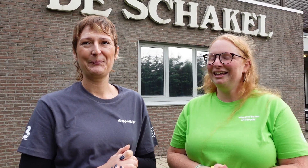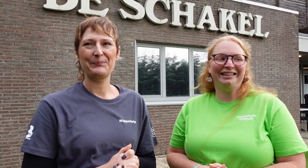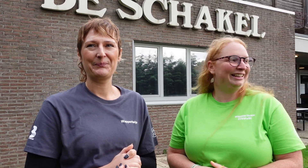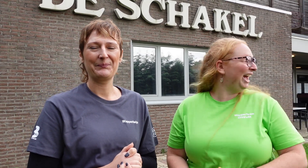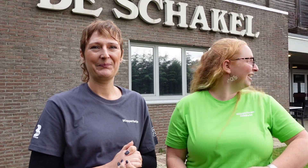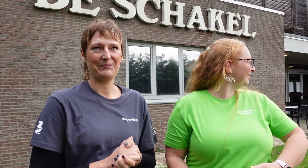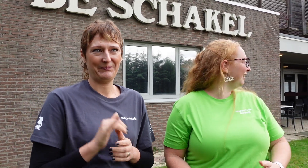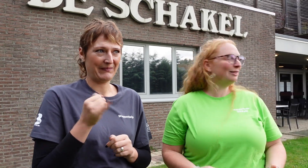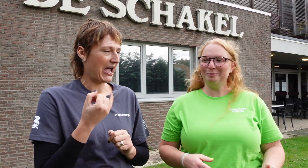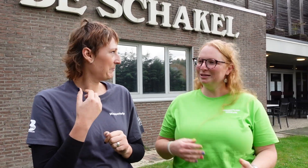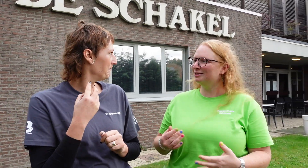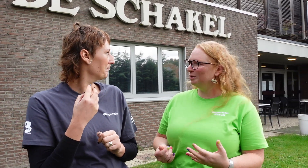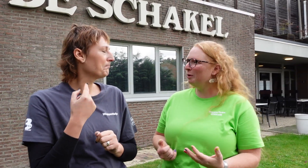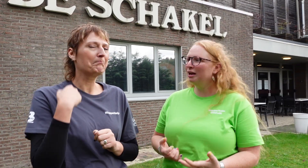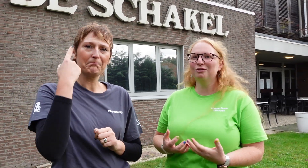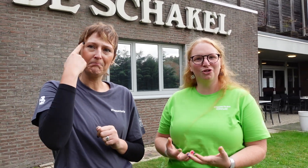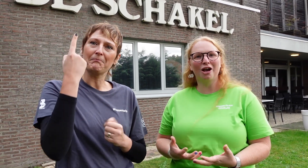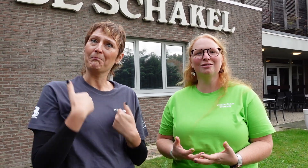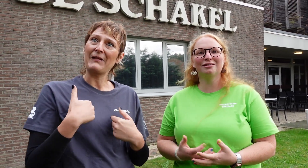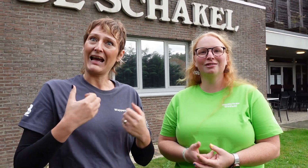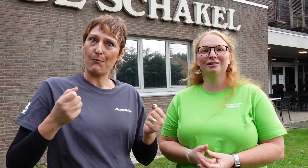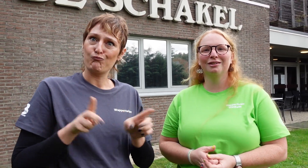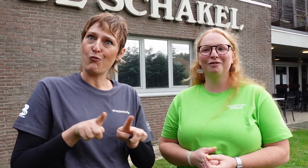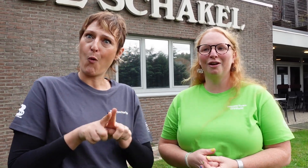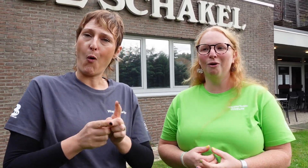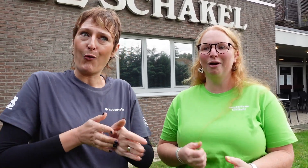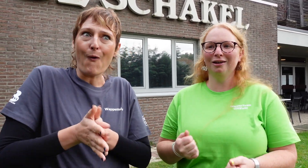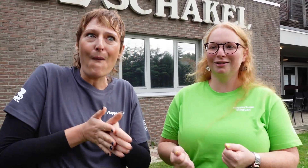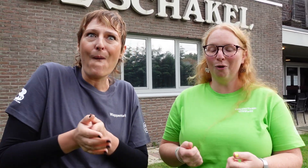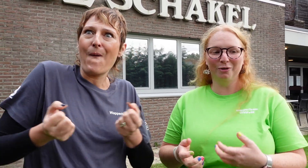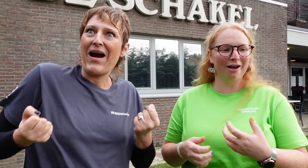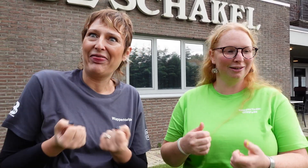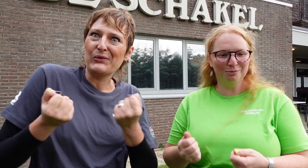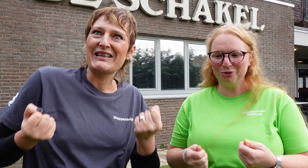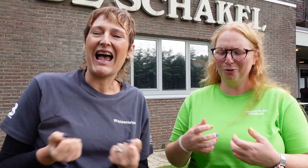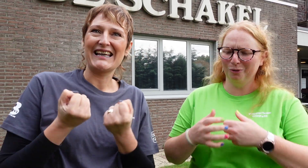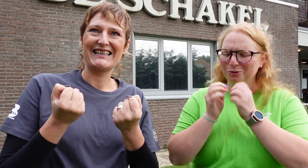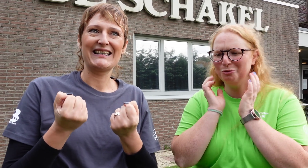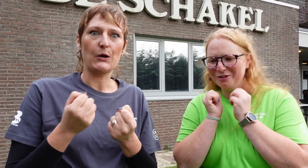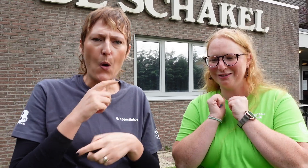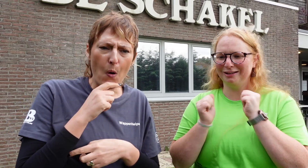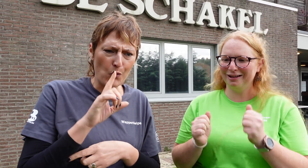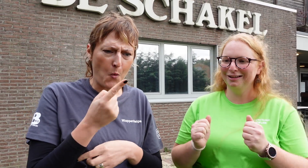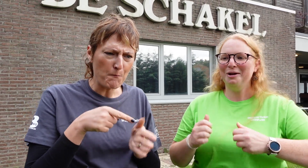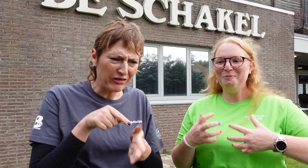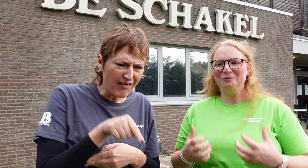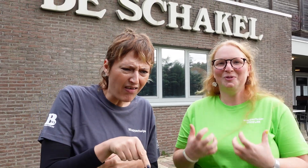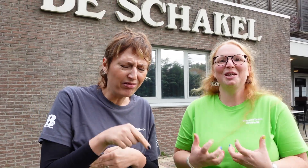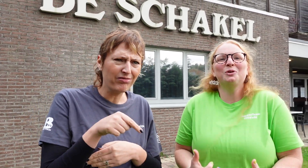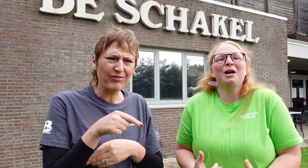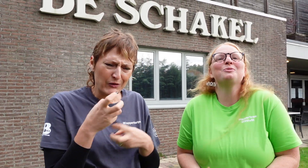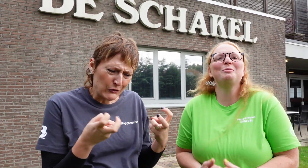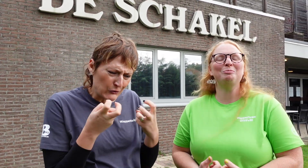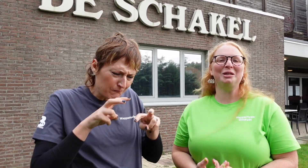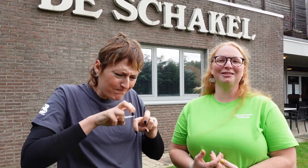en ik ja ik denk dat de mensen zijn wel enthousiast van oh h oh ja hier moet Oh en hoe moet dat en en ze